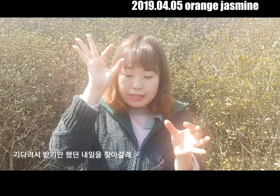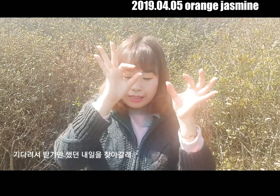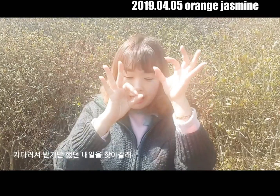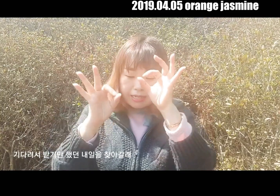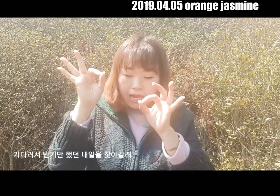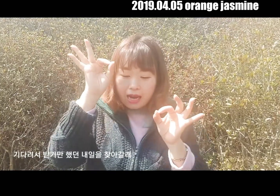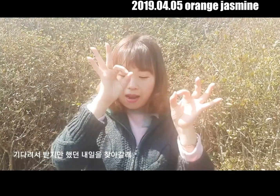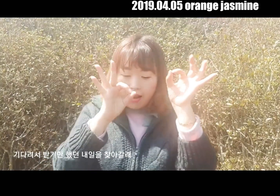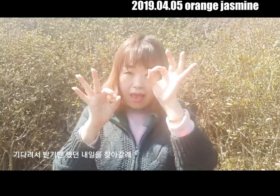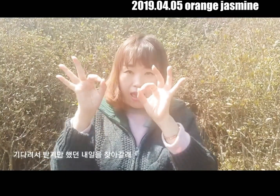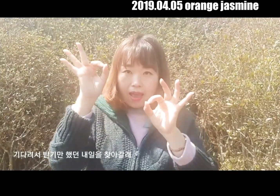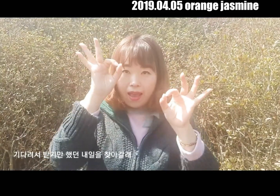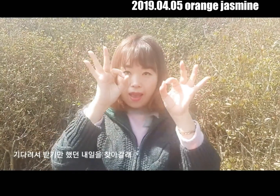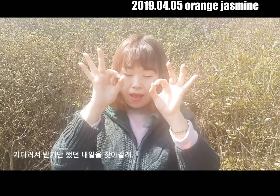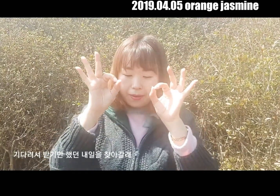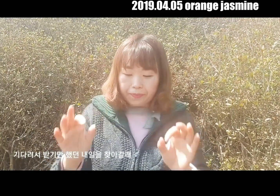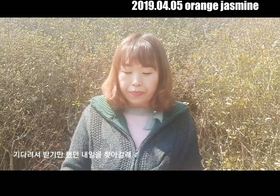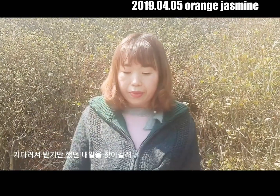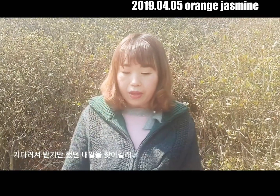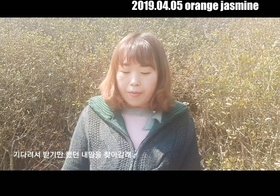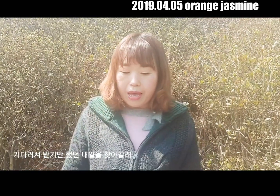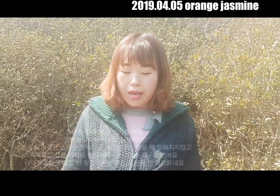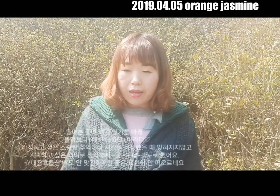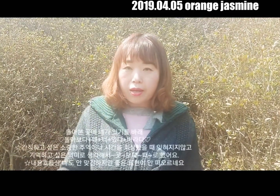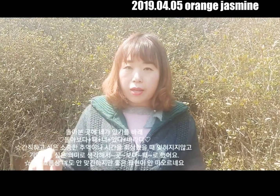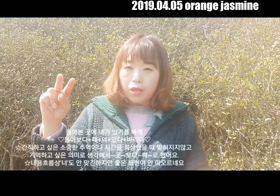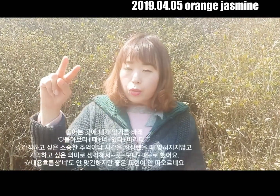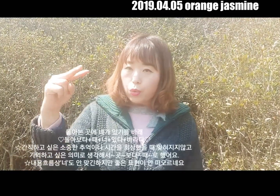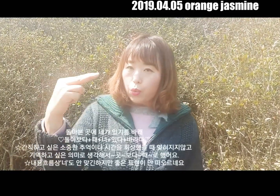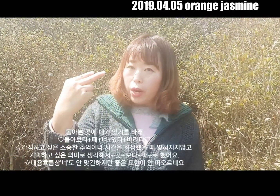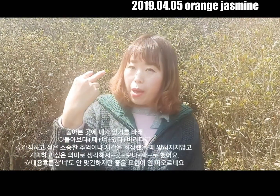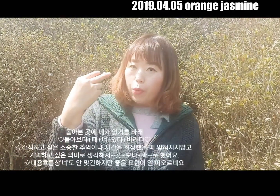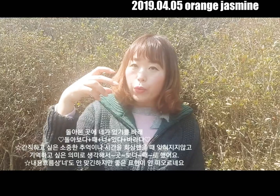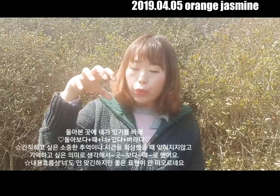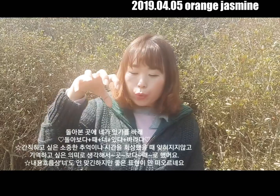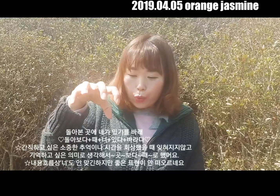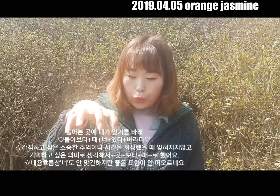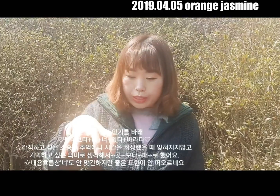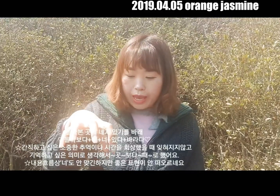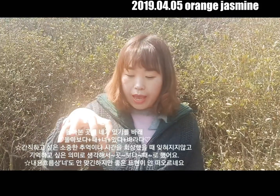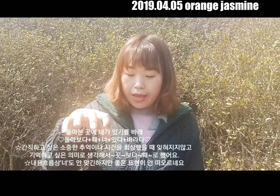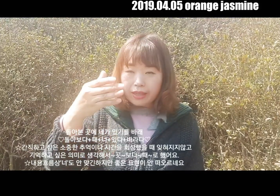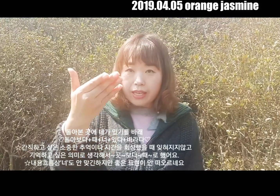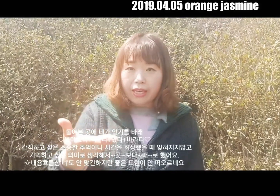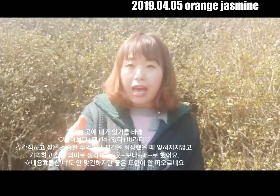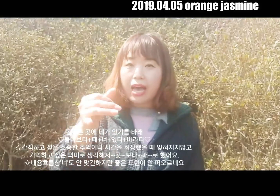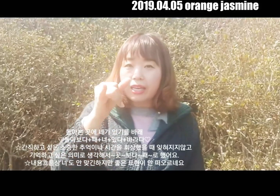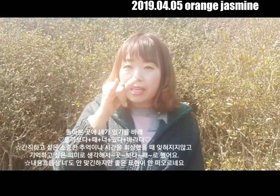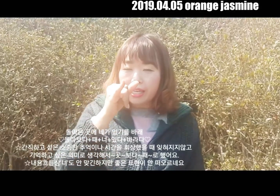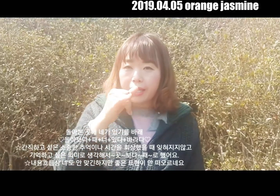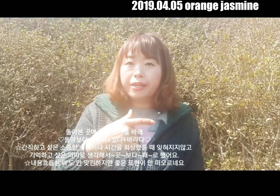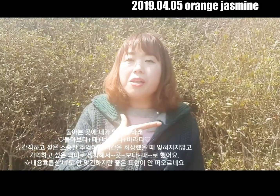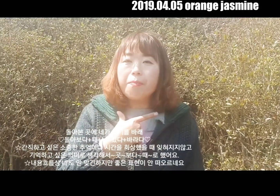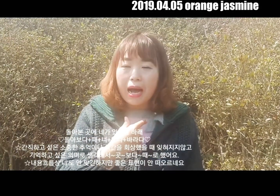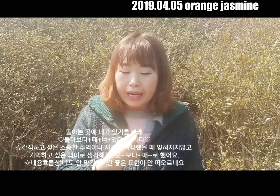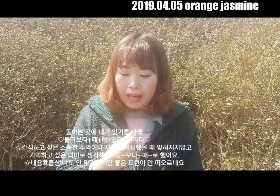내일을 찾아갈래. 그 다음에 돌아본 곳에 네가 있기를